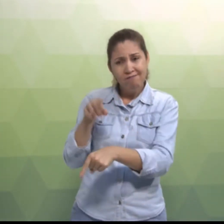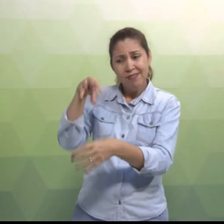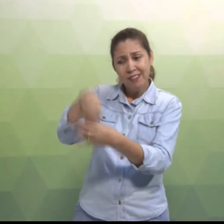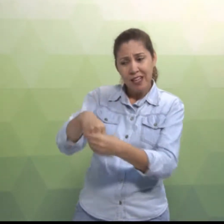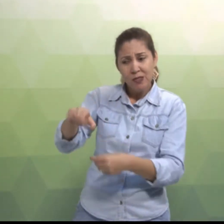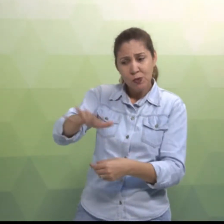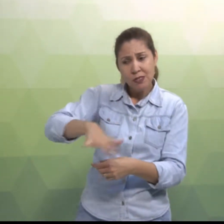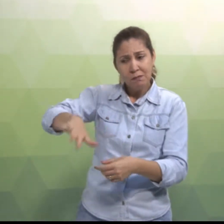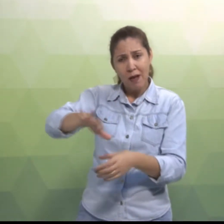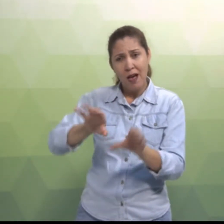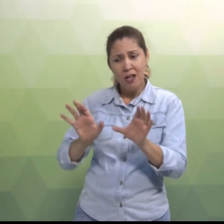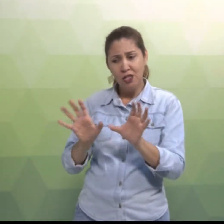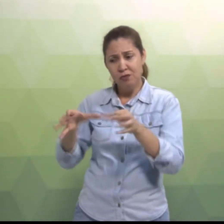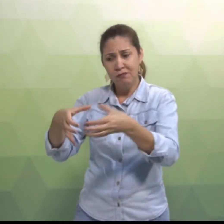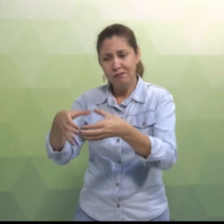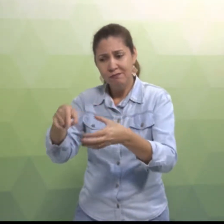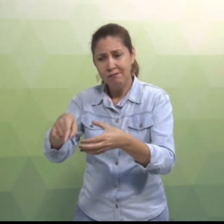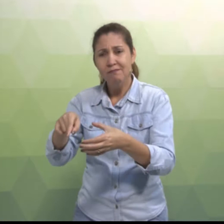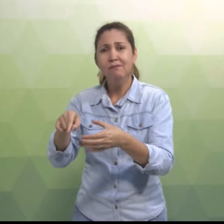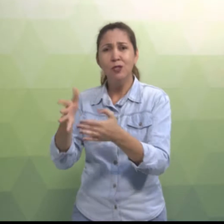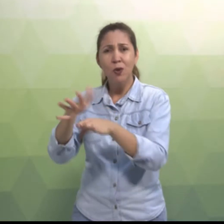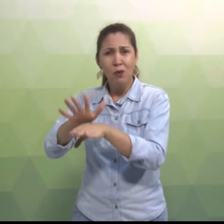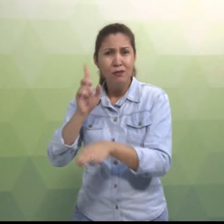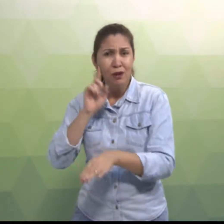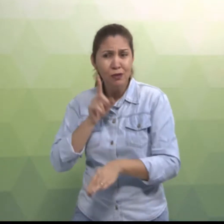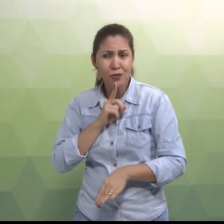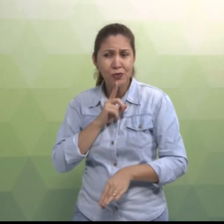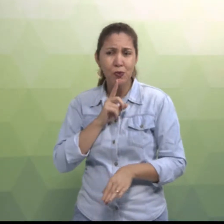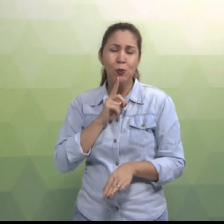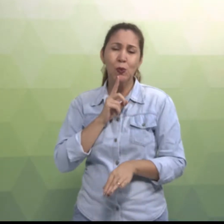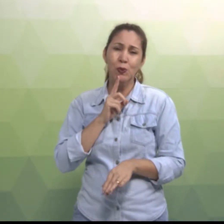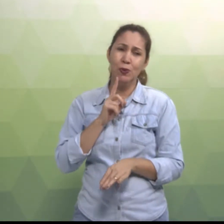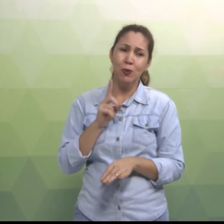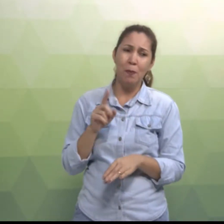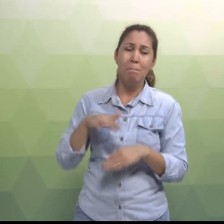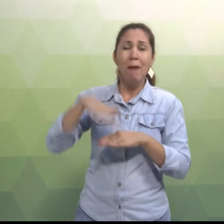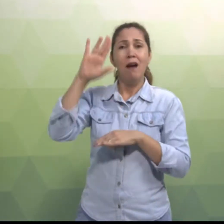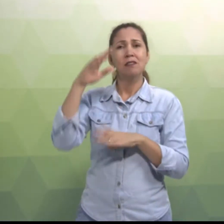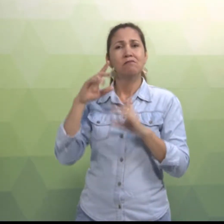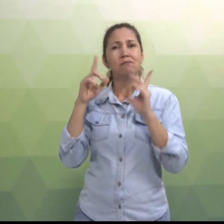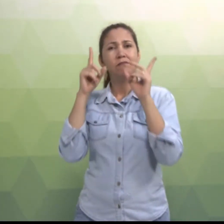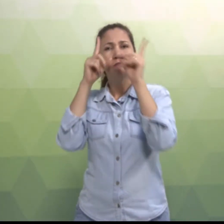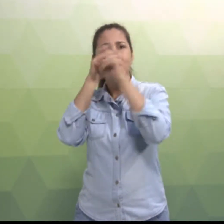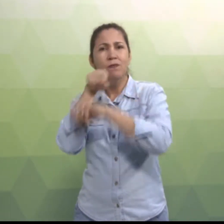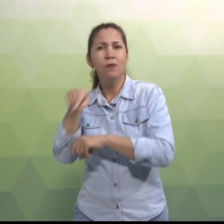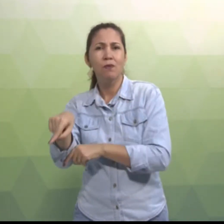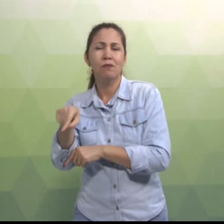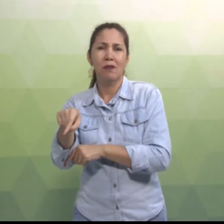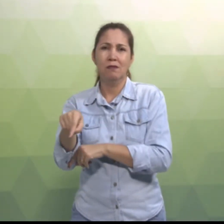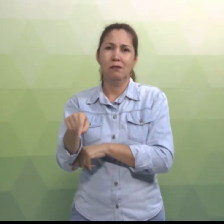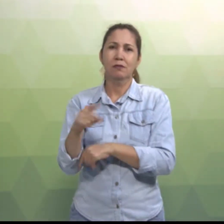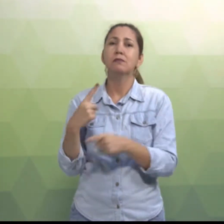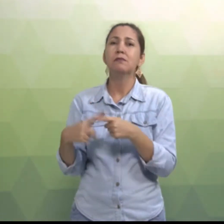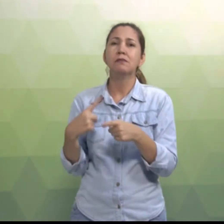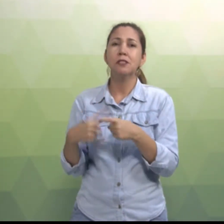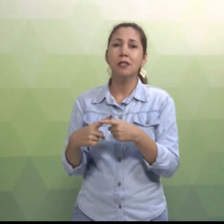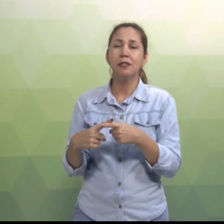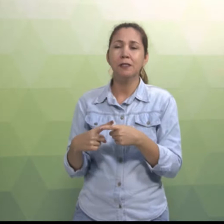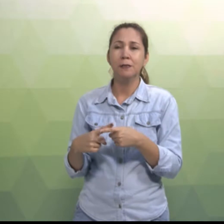Por isso, nesse espaço, na escola inclusiva, o surdo, ele tem mais dificuldade.